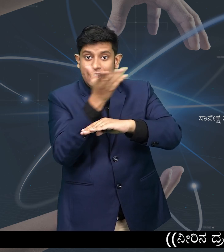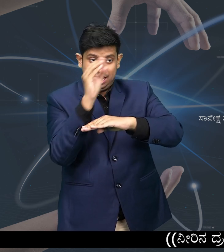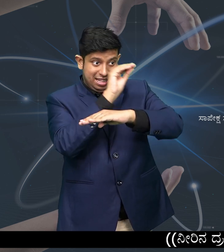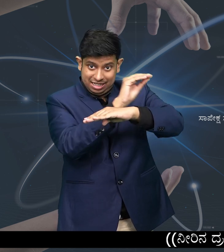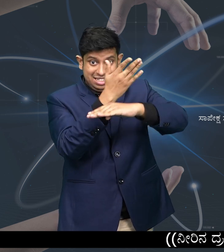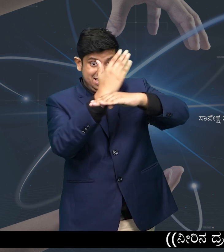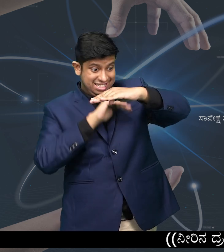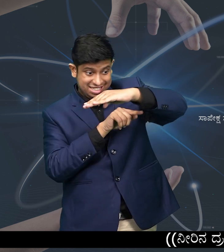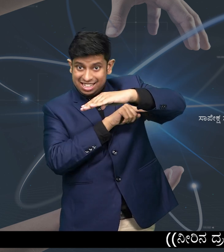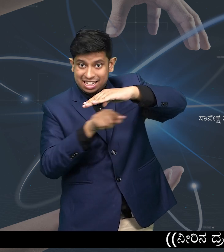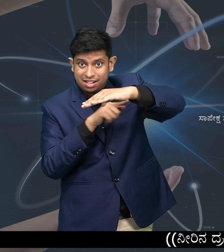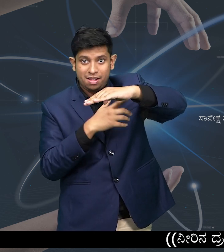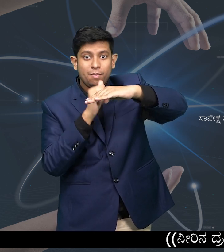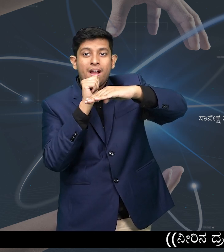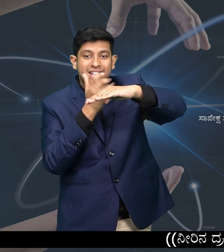ನೀರಿನ ಪರಿಮಾಣ.